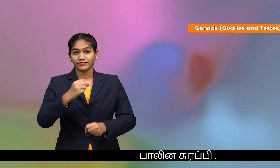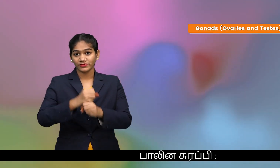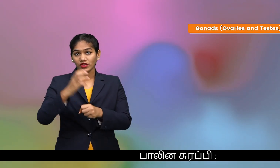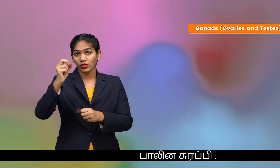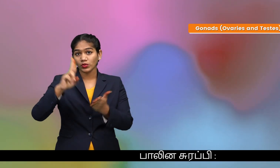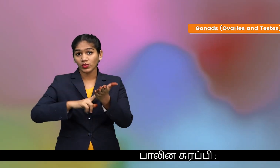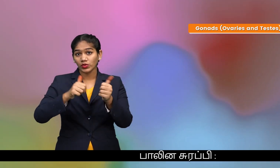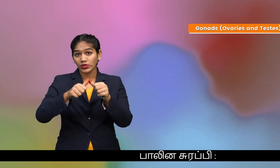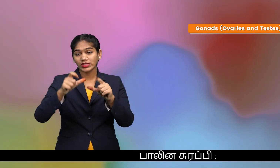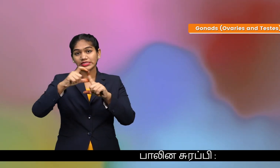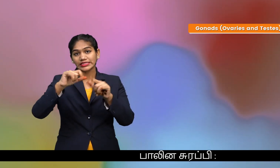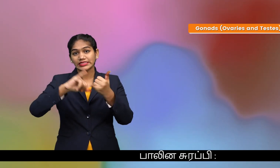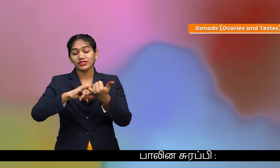பாலின சுரப்பி